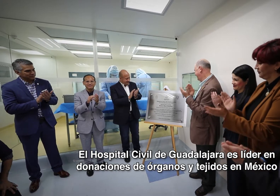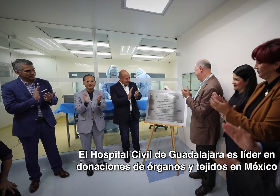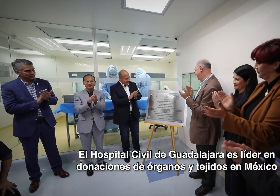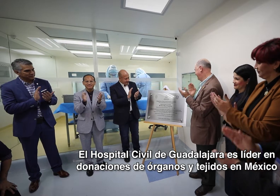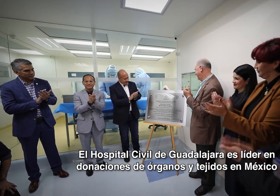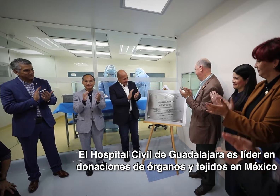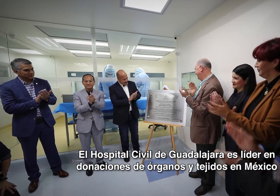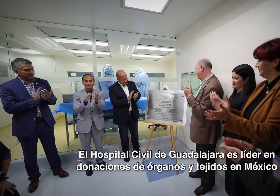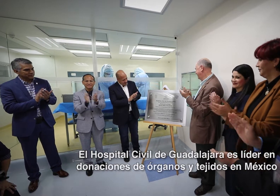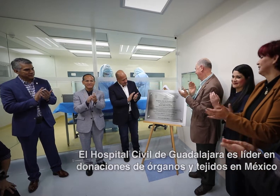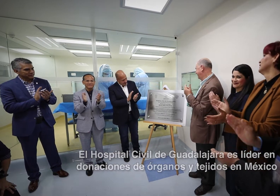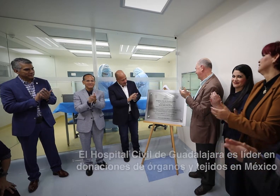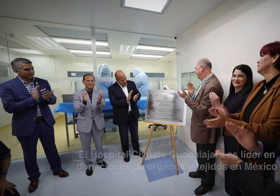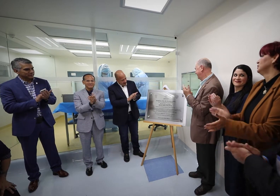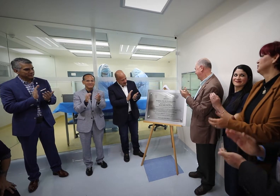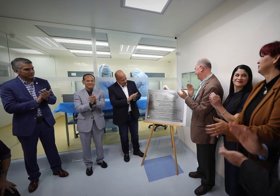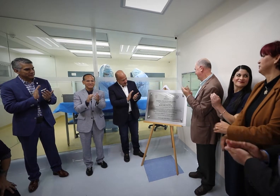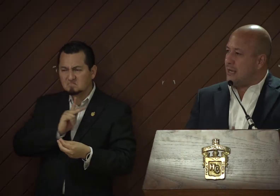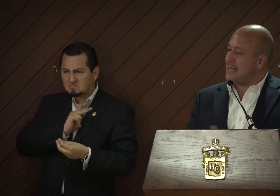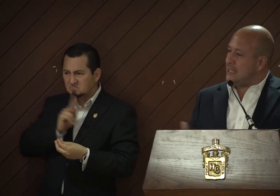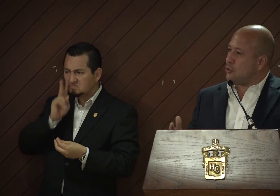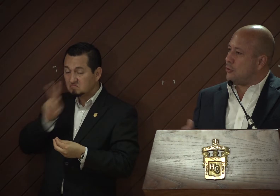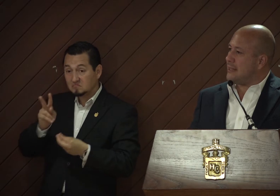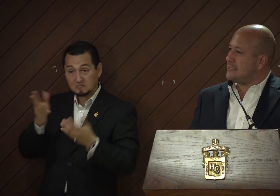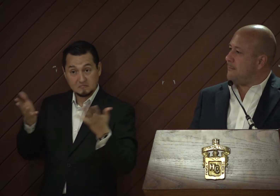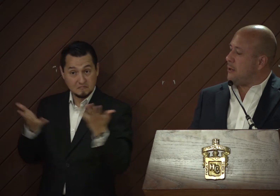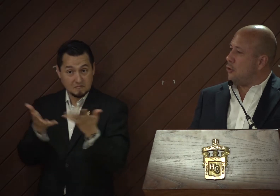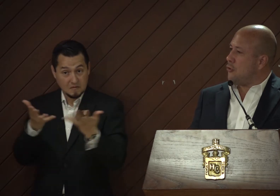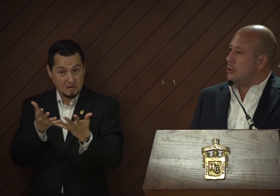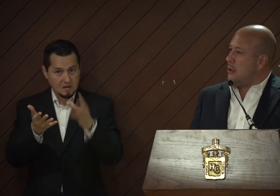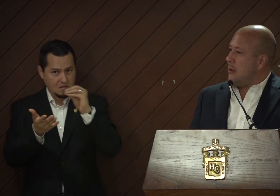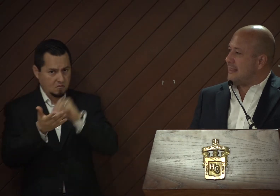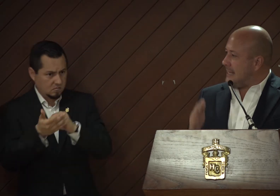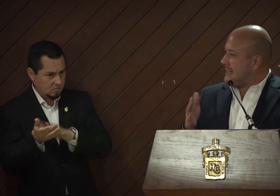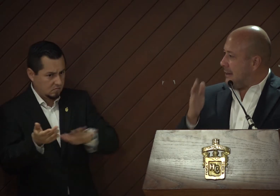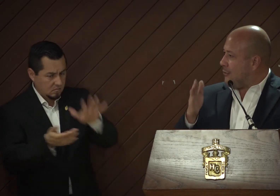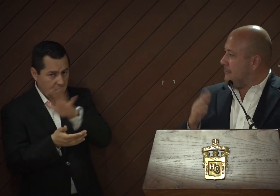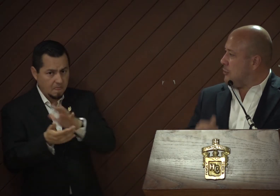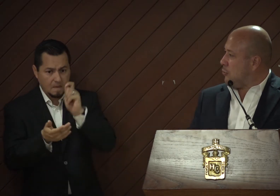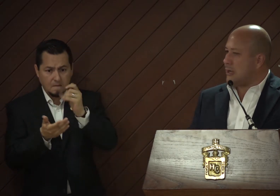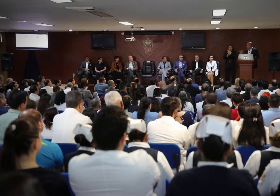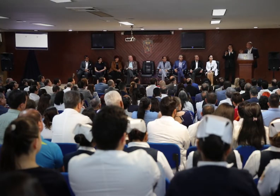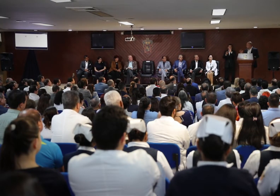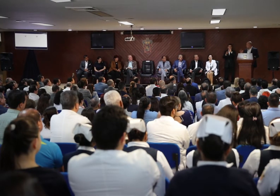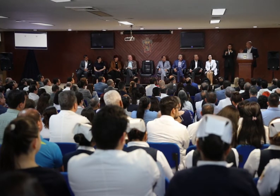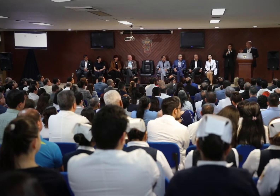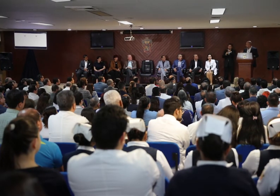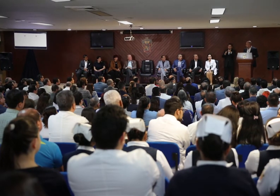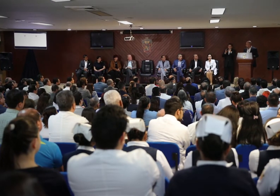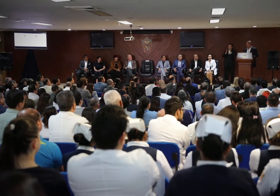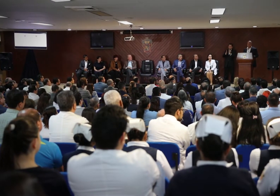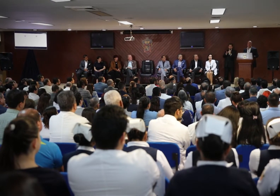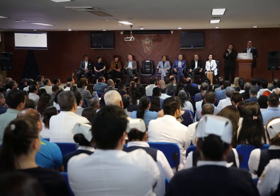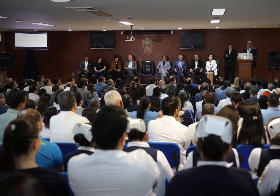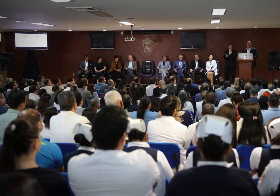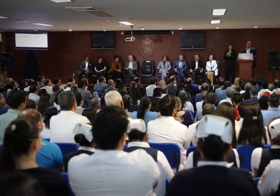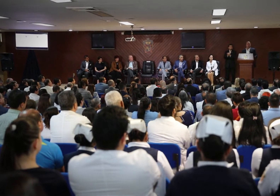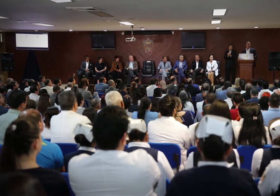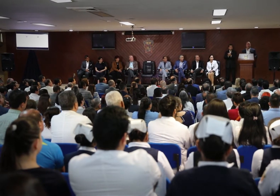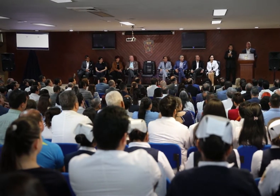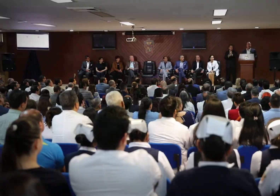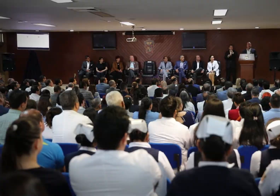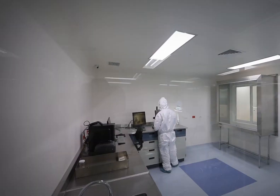con la salud de los calicienses. Lo que se hizo durante este periodo traza un camino muy claro a seguir y me parece